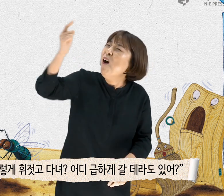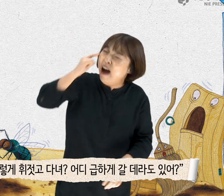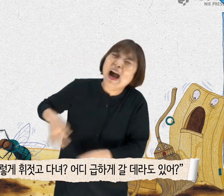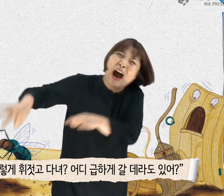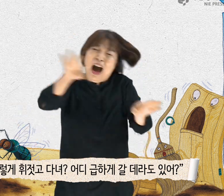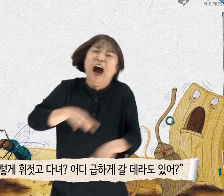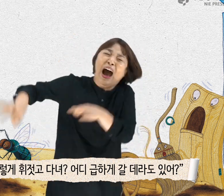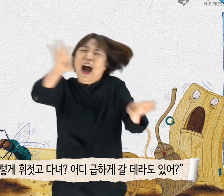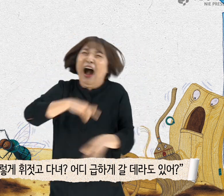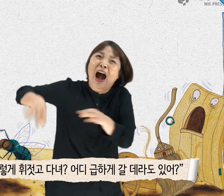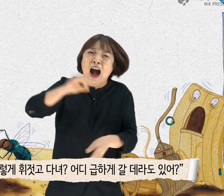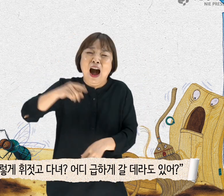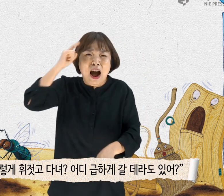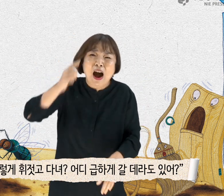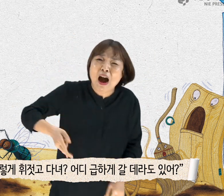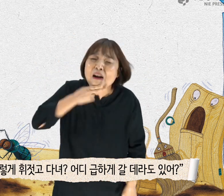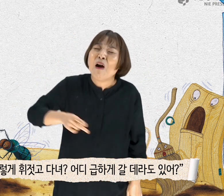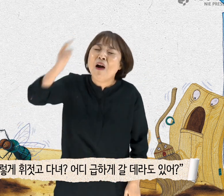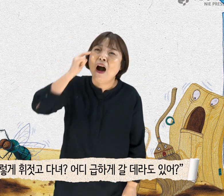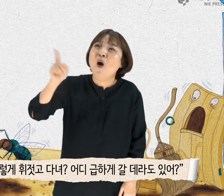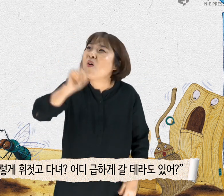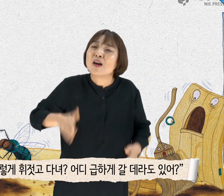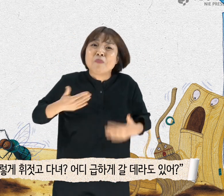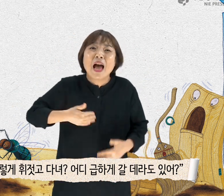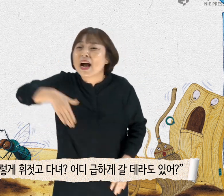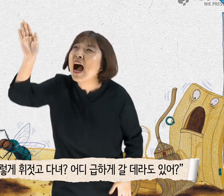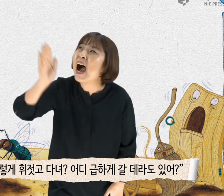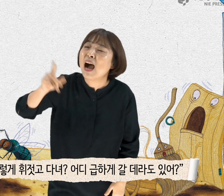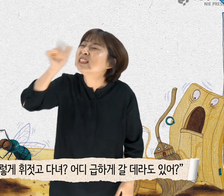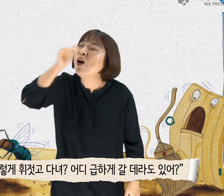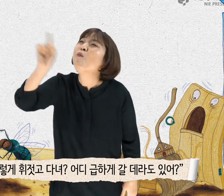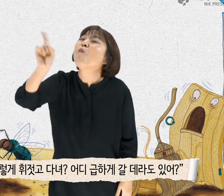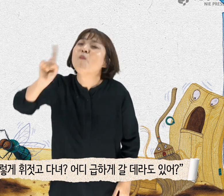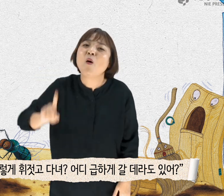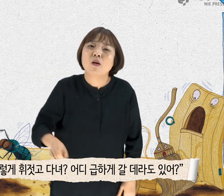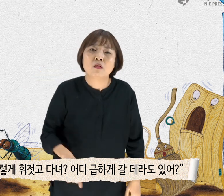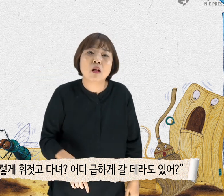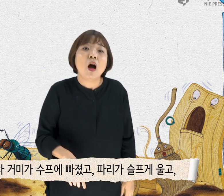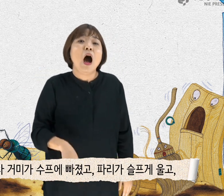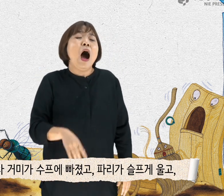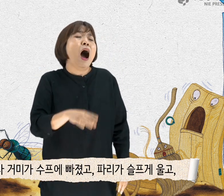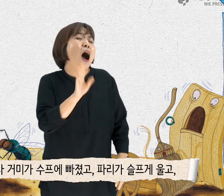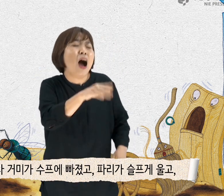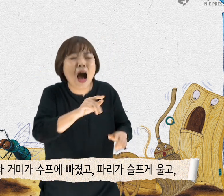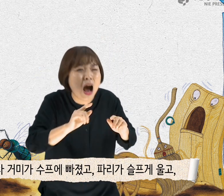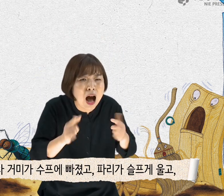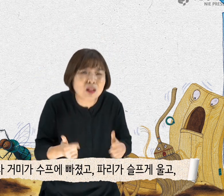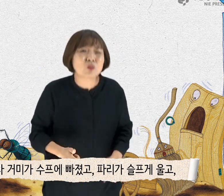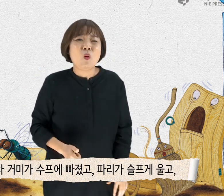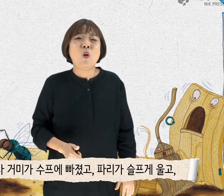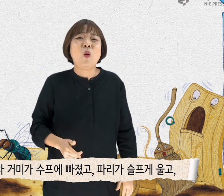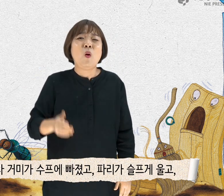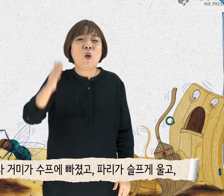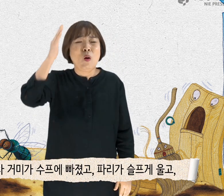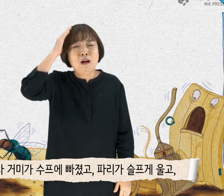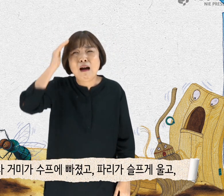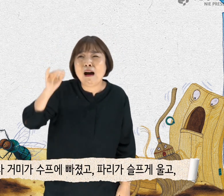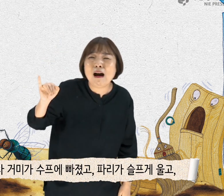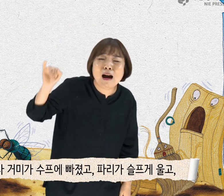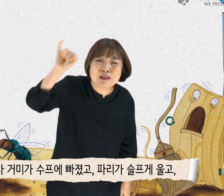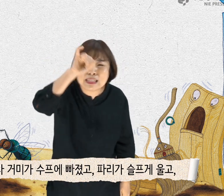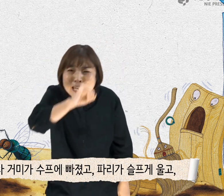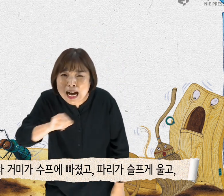수레야, 왜 그렇게 휘젓고 다녀? 어디 급하게 갈 때라도 있어? 그게 아니라